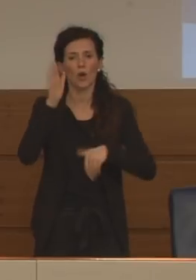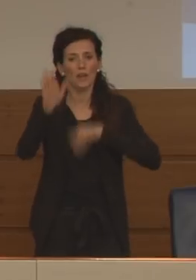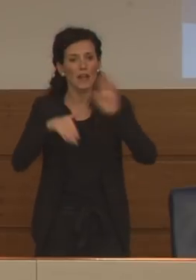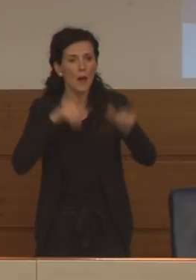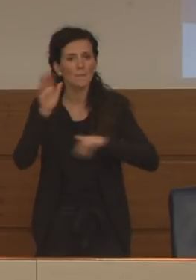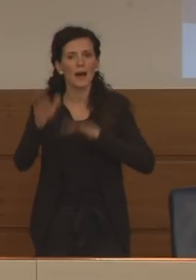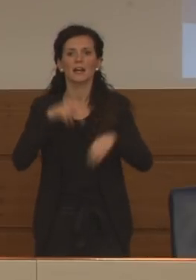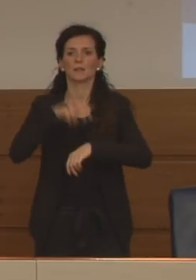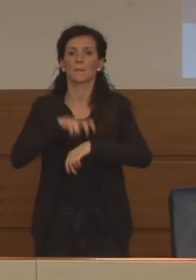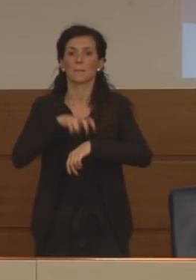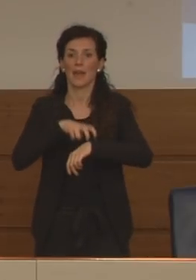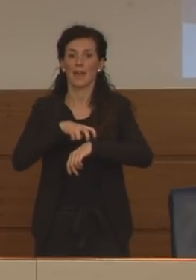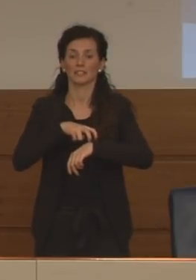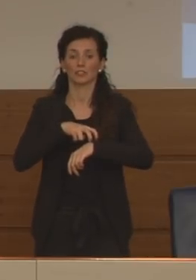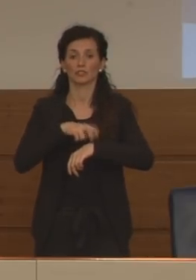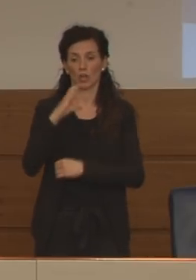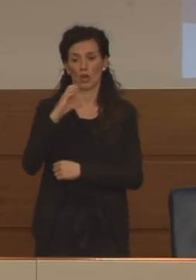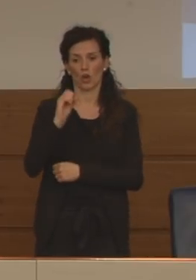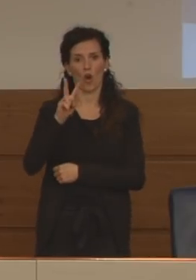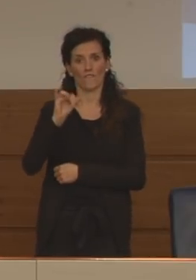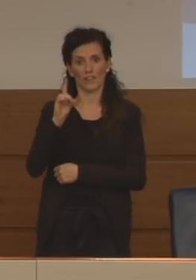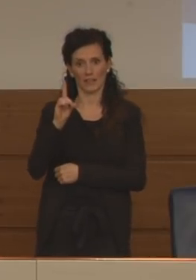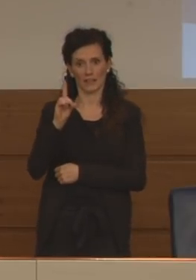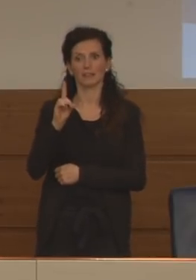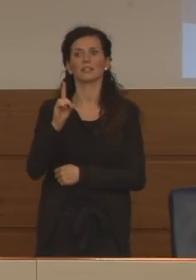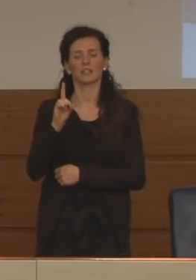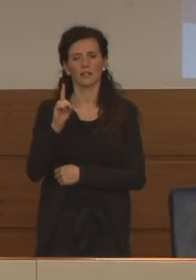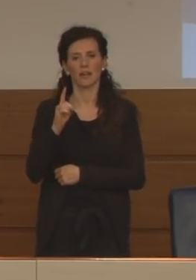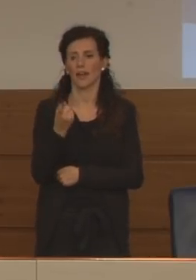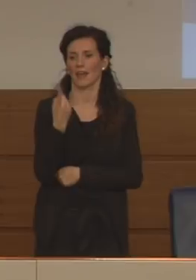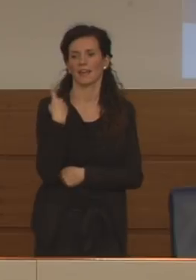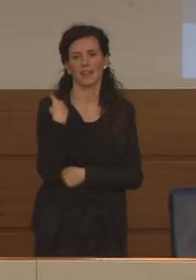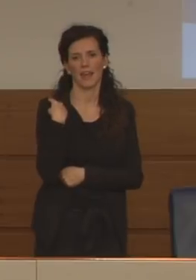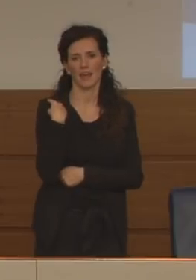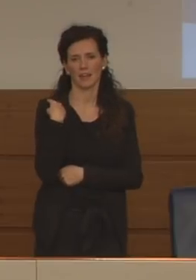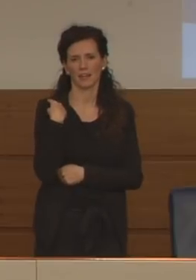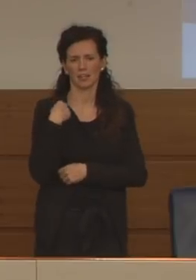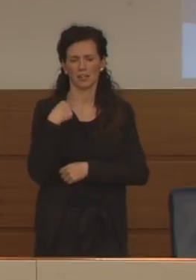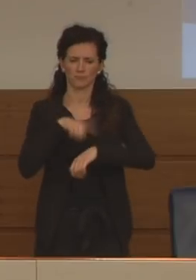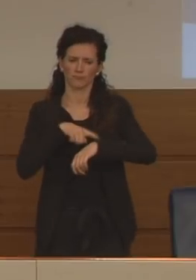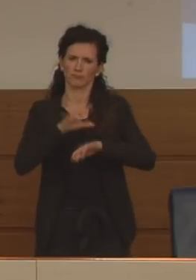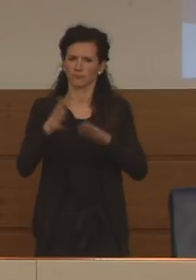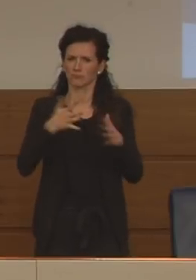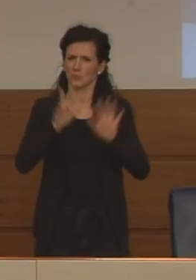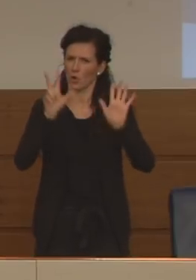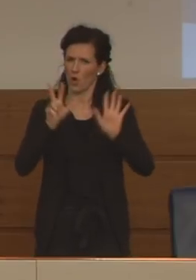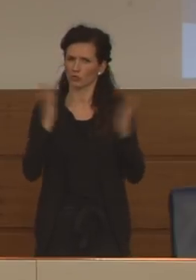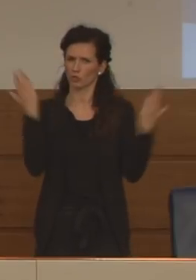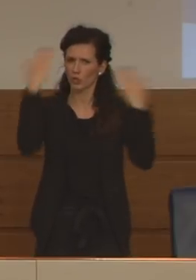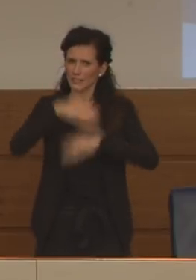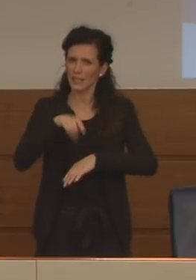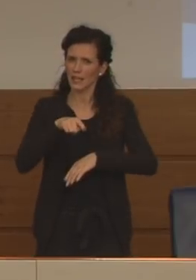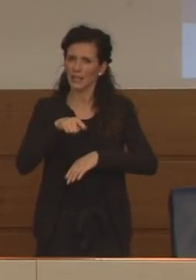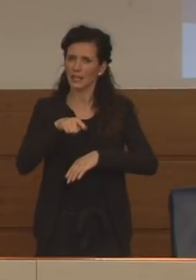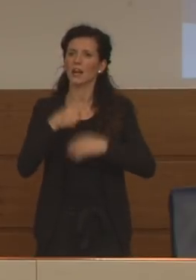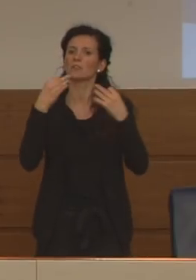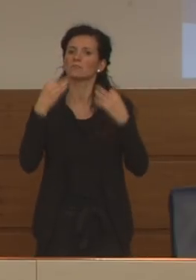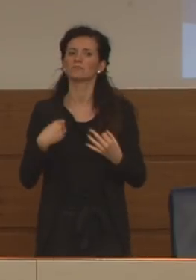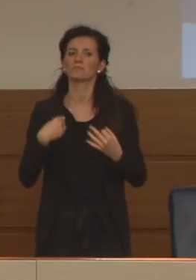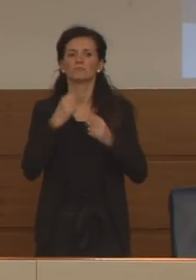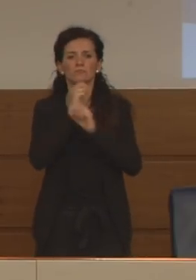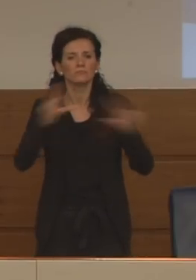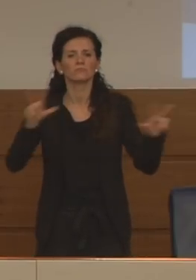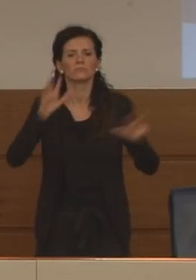medici perkovic ieri abbiamo lanciato intorno alle 20 l'ala col per